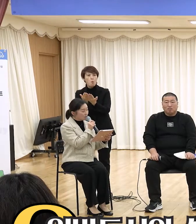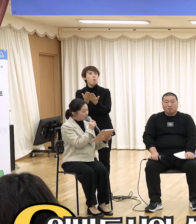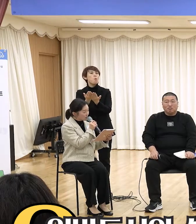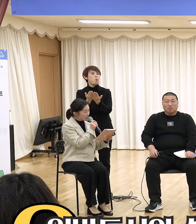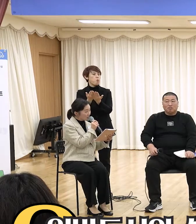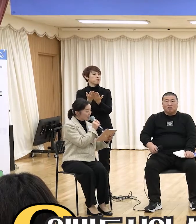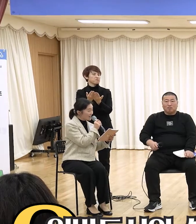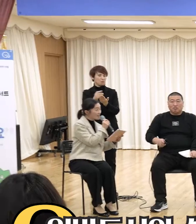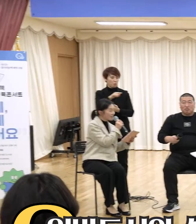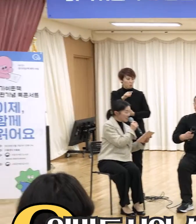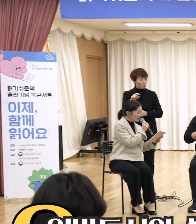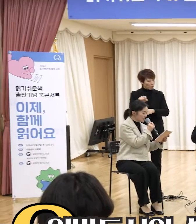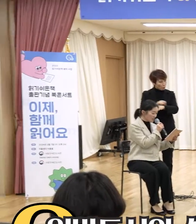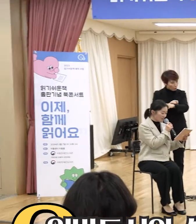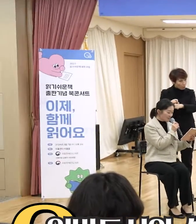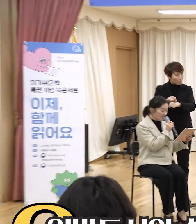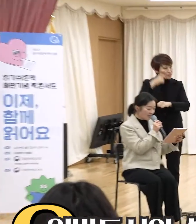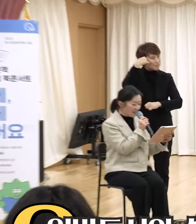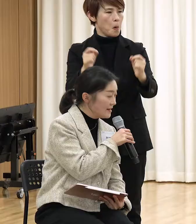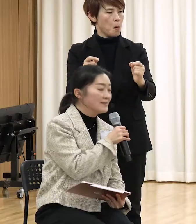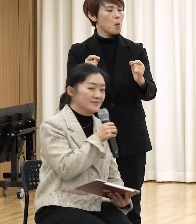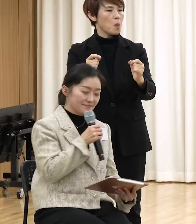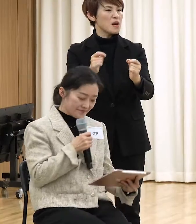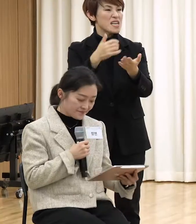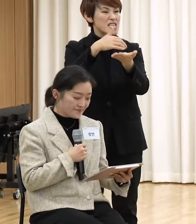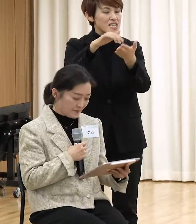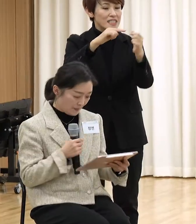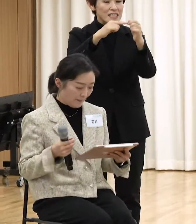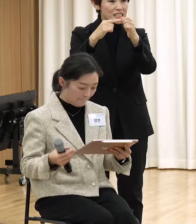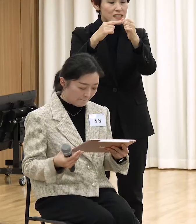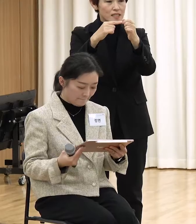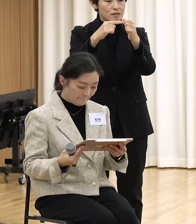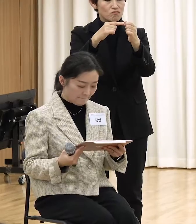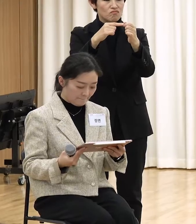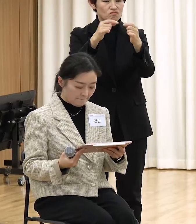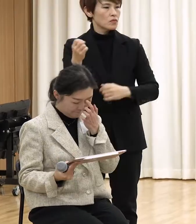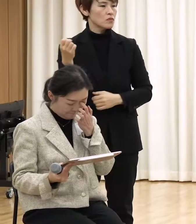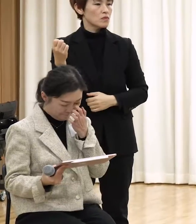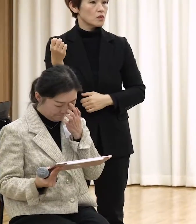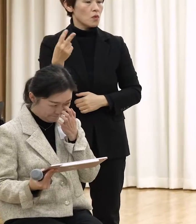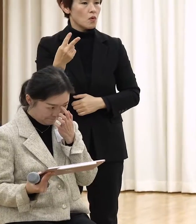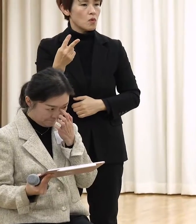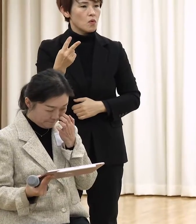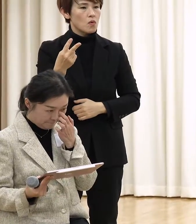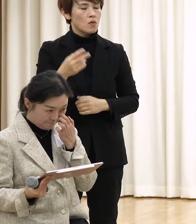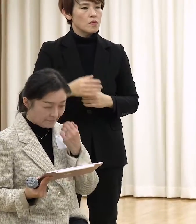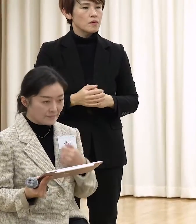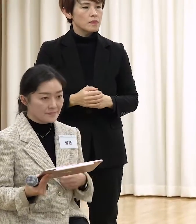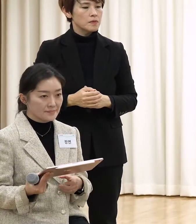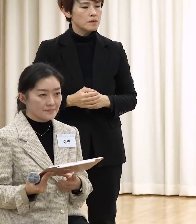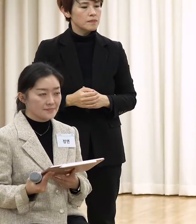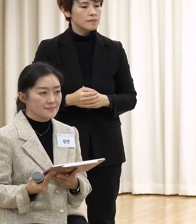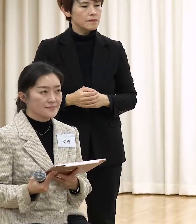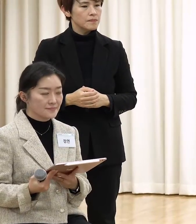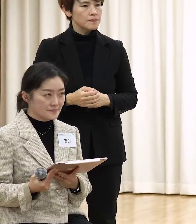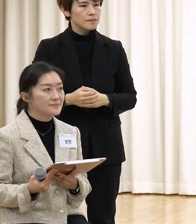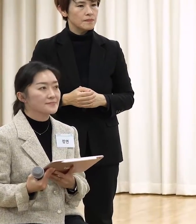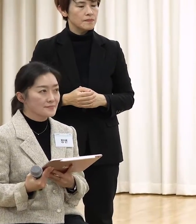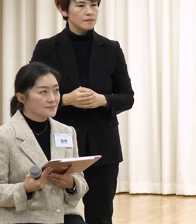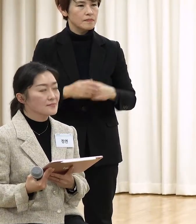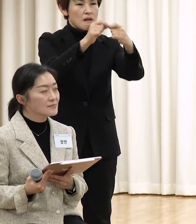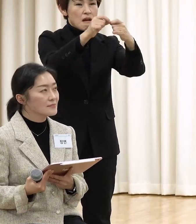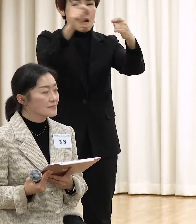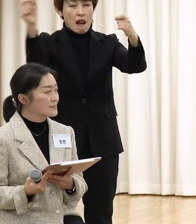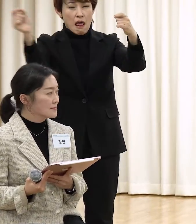달라더라. 어떤 점이 크게 다르게 느껴지셨는지. 글자 수가 많이 줄어들어 그러고 이제 띄엄수가 좀 많이 위아래로